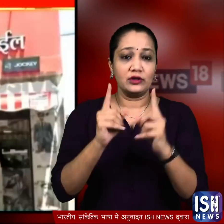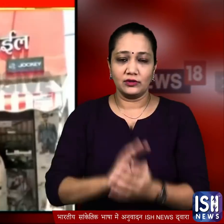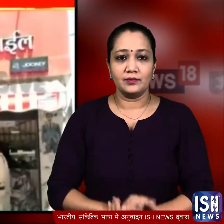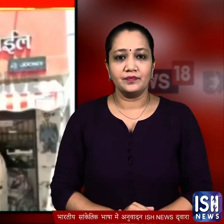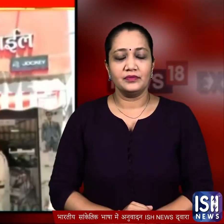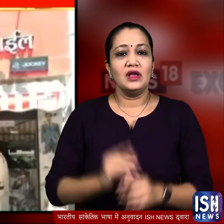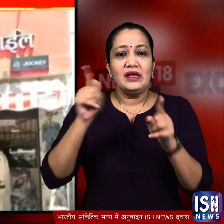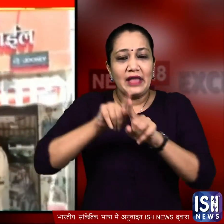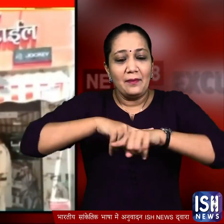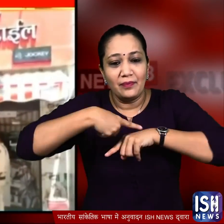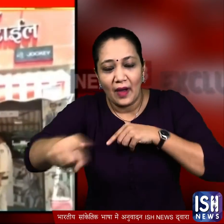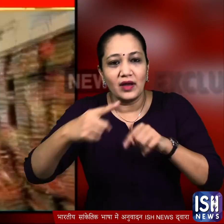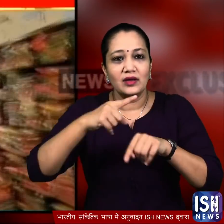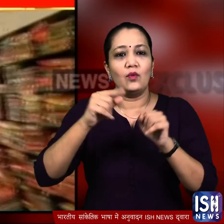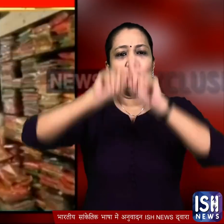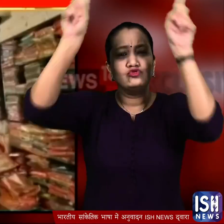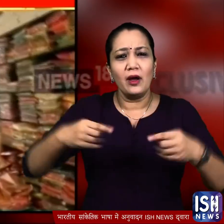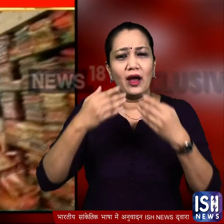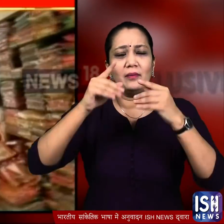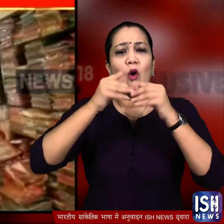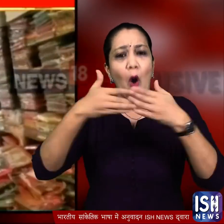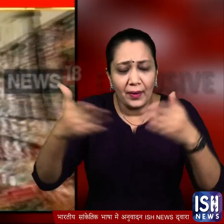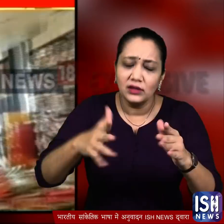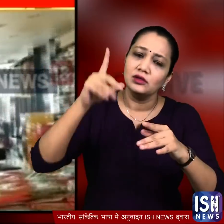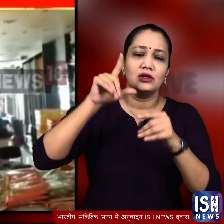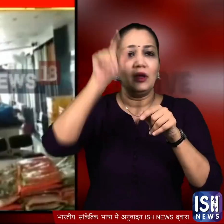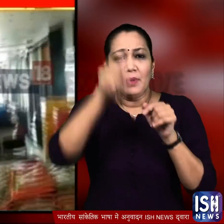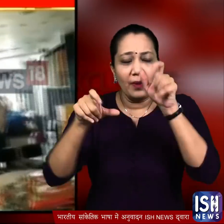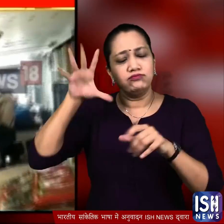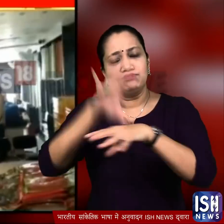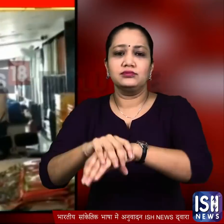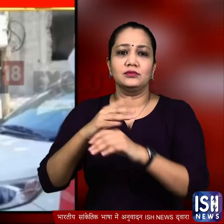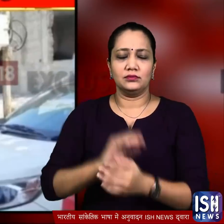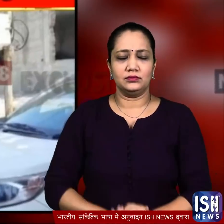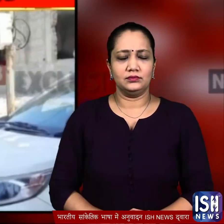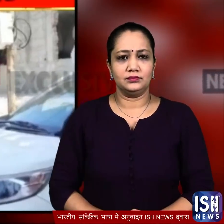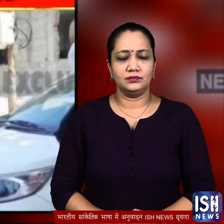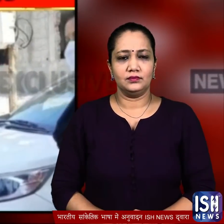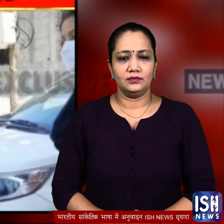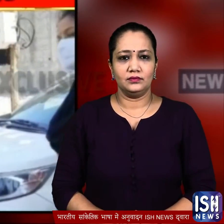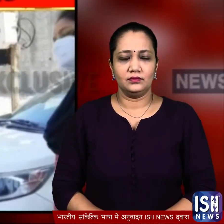इस दौरान तय वक्त से ज्यादा समय तक एक शोरूम खोले रखने के आरोप में प्रशासन ने कार्रवाई की।